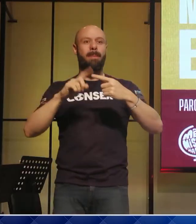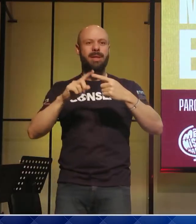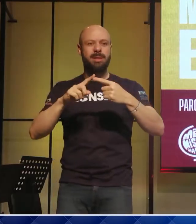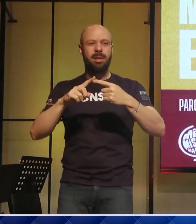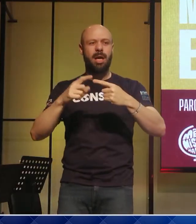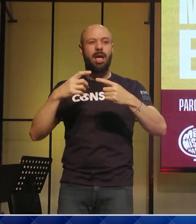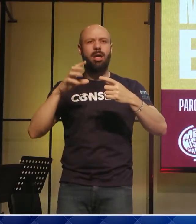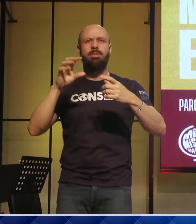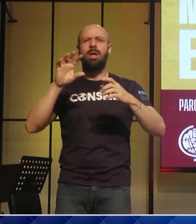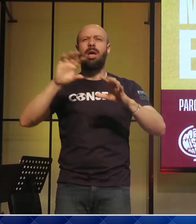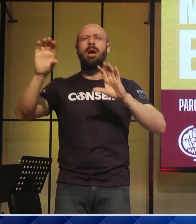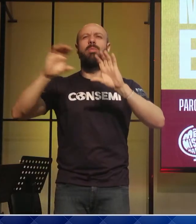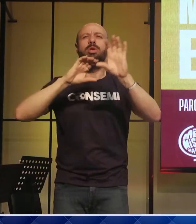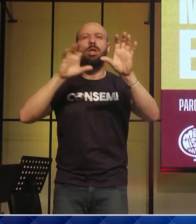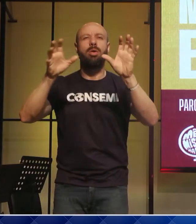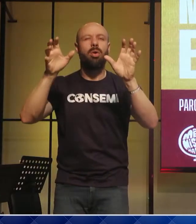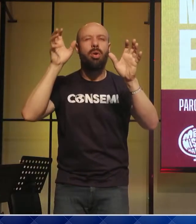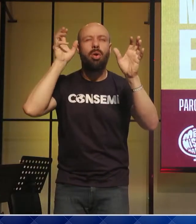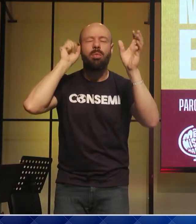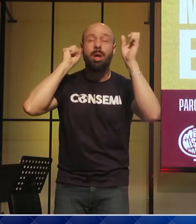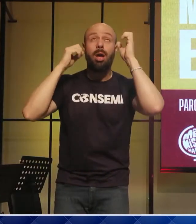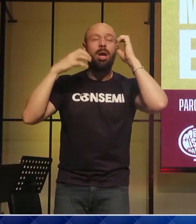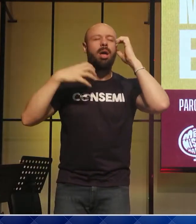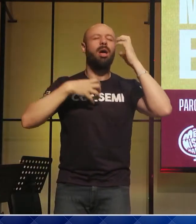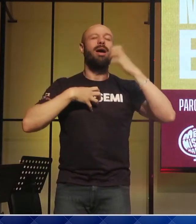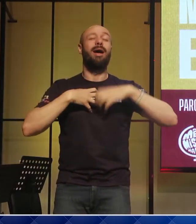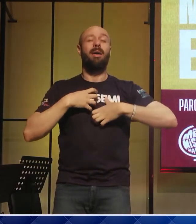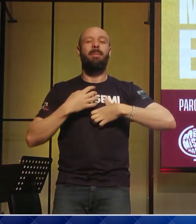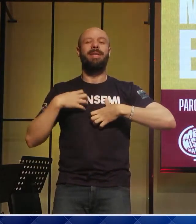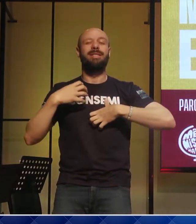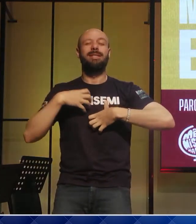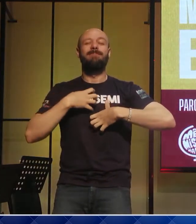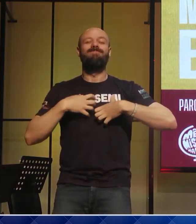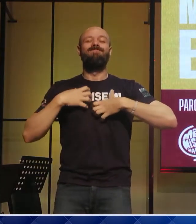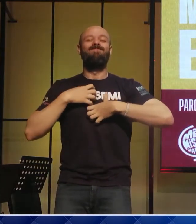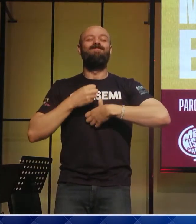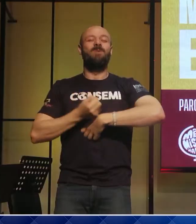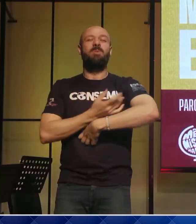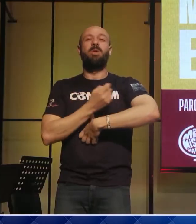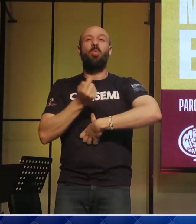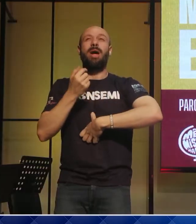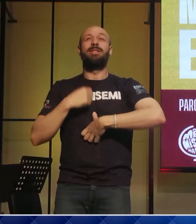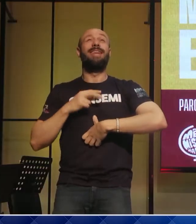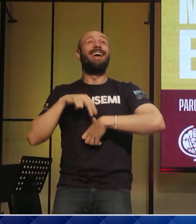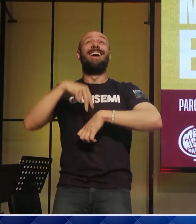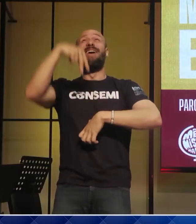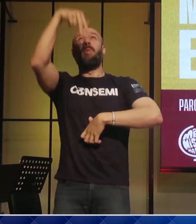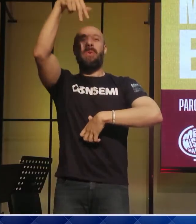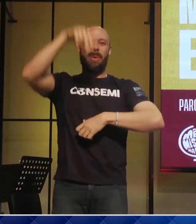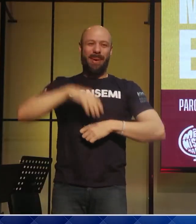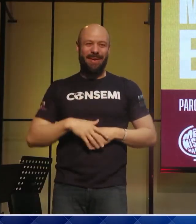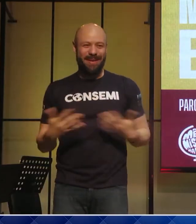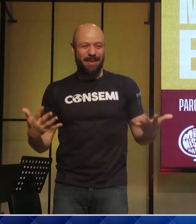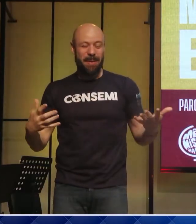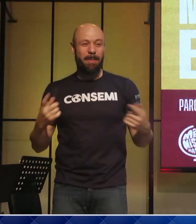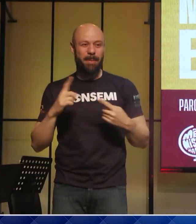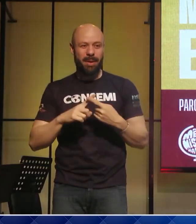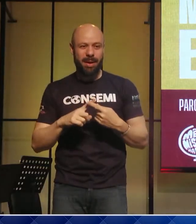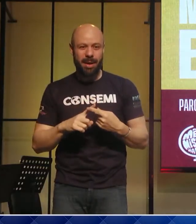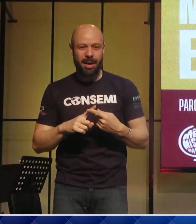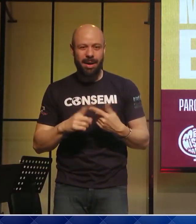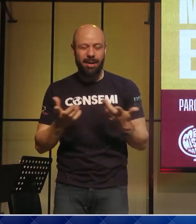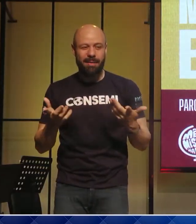arrebatado. Se você nunca teve um momento especial com Deus, alguma coisa está acontecendo e não é com